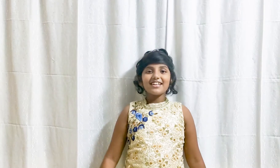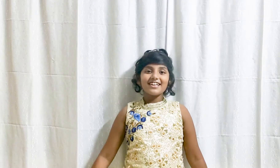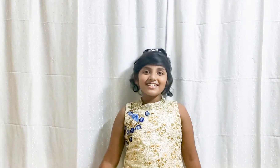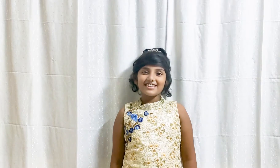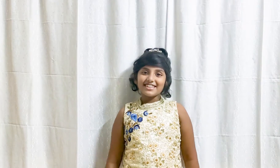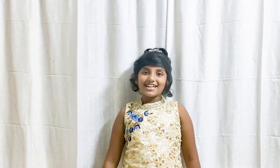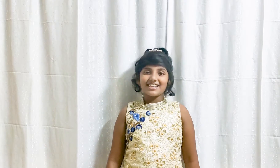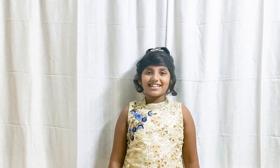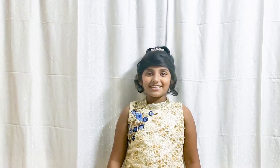6:27-28.